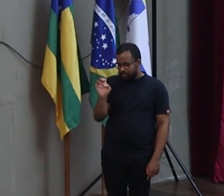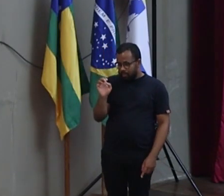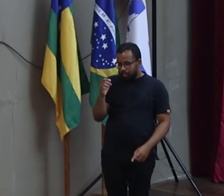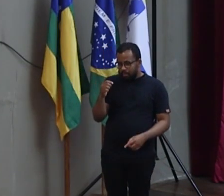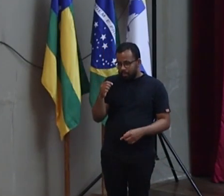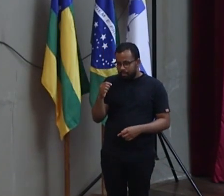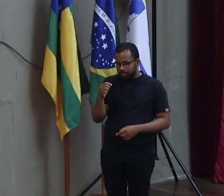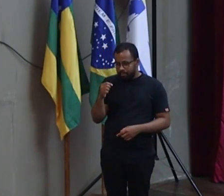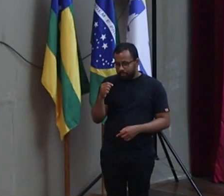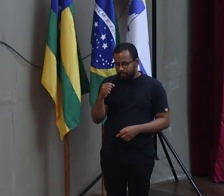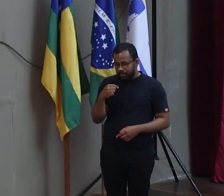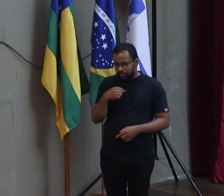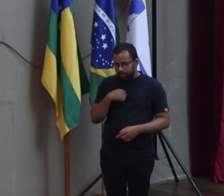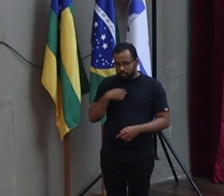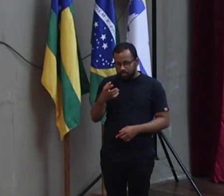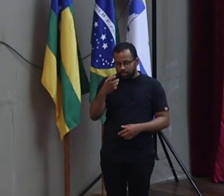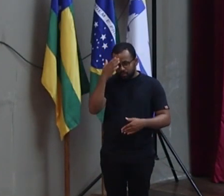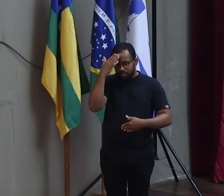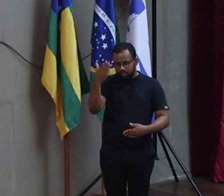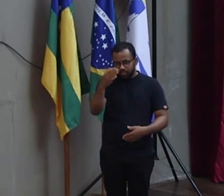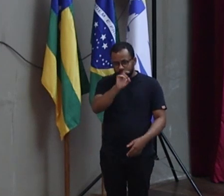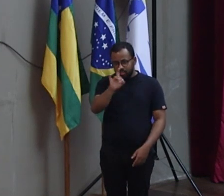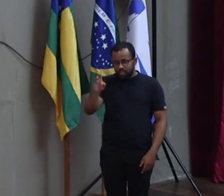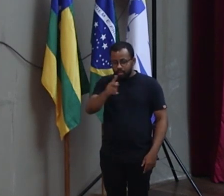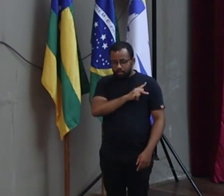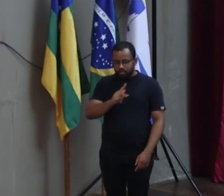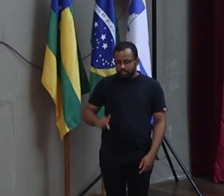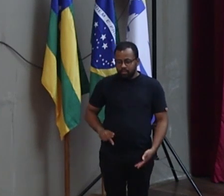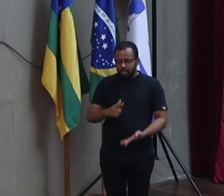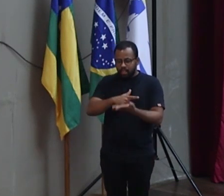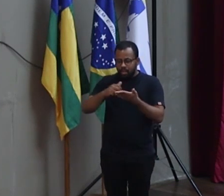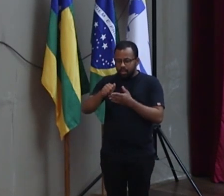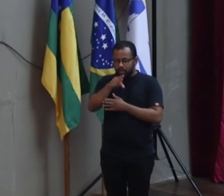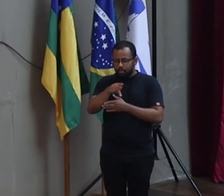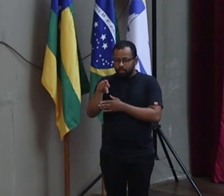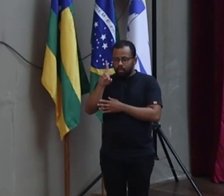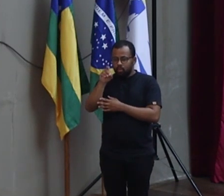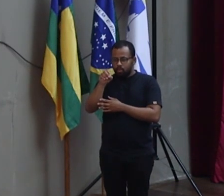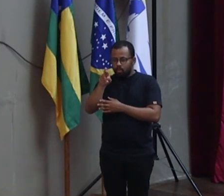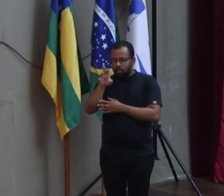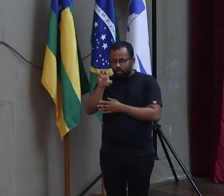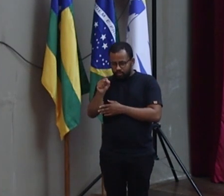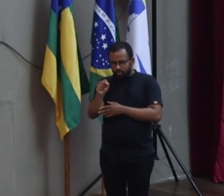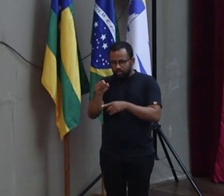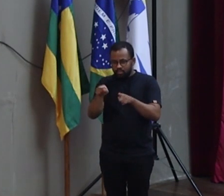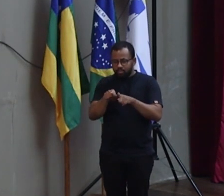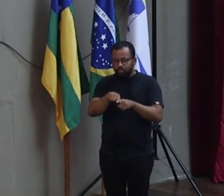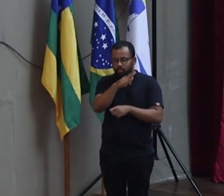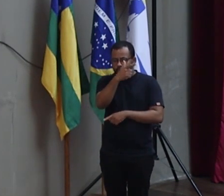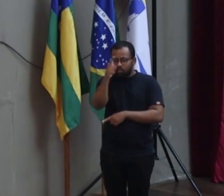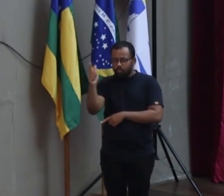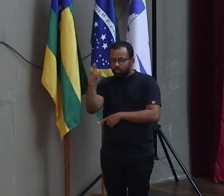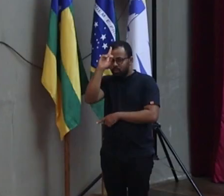Eu quero agradecer à presidente da LAB, professora Doris Matos, e também os demais